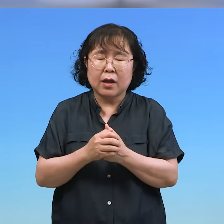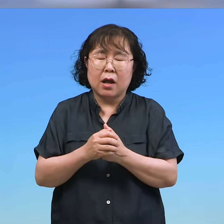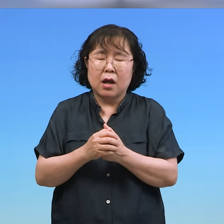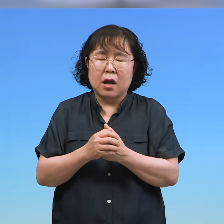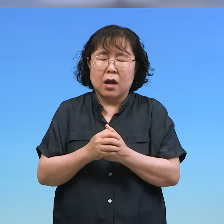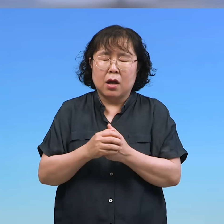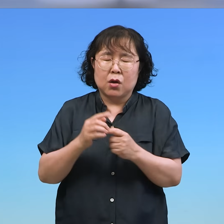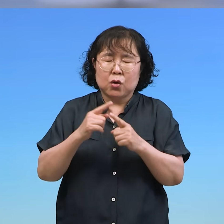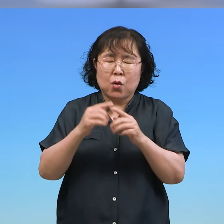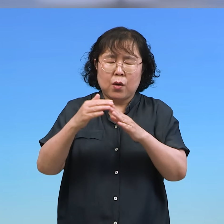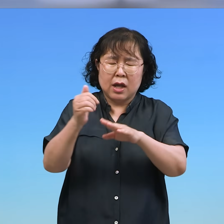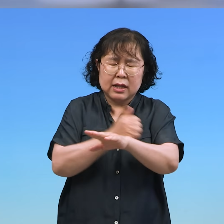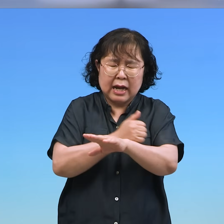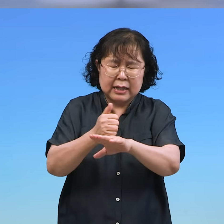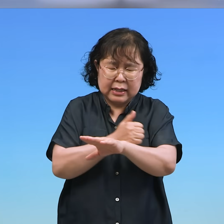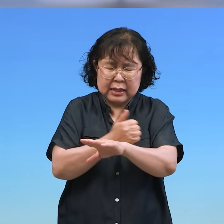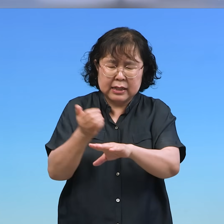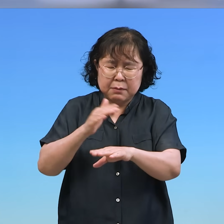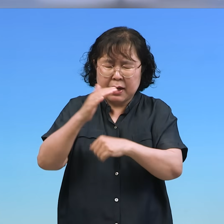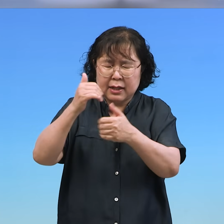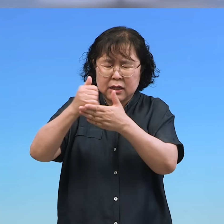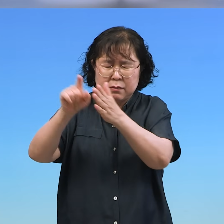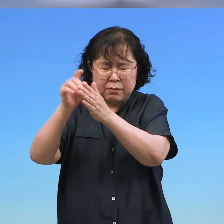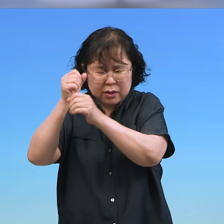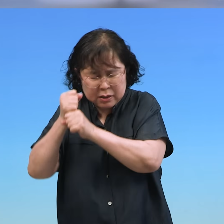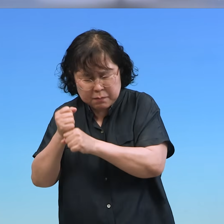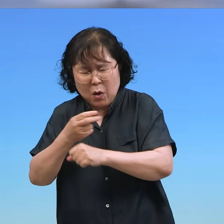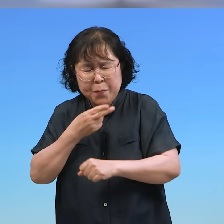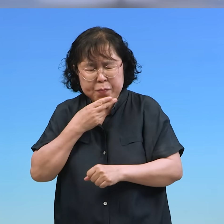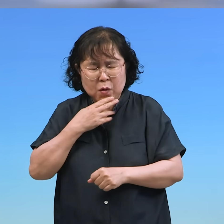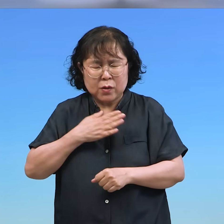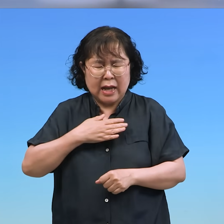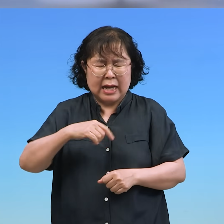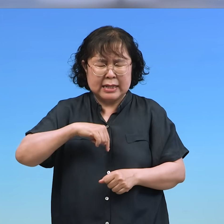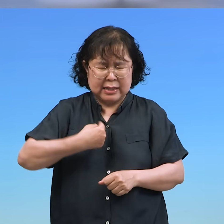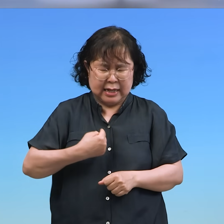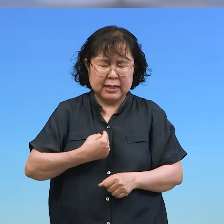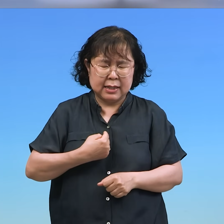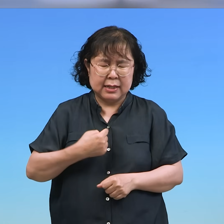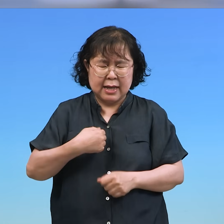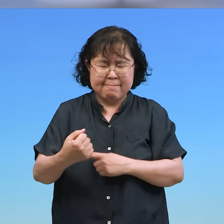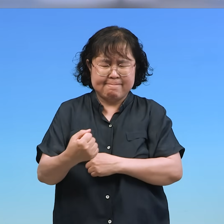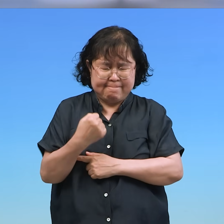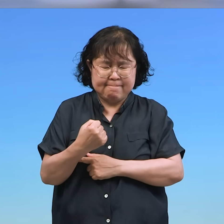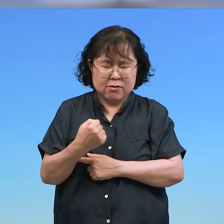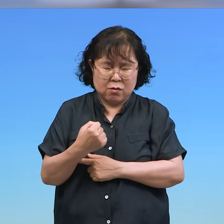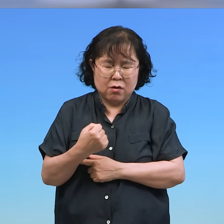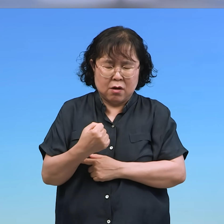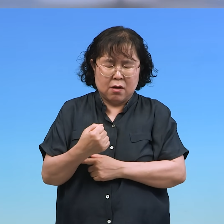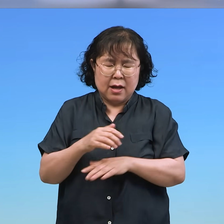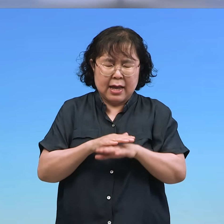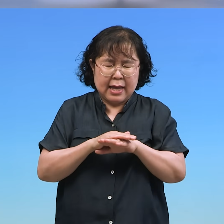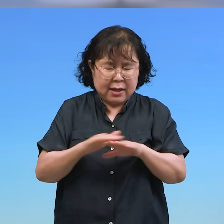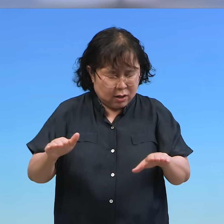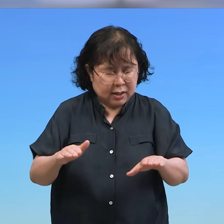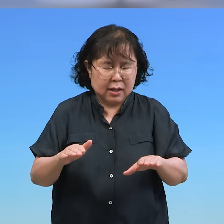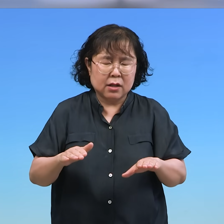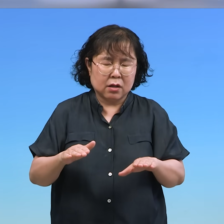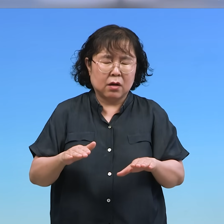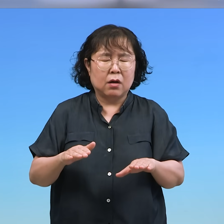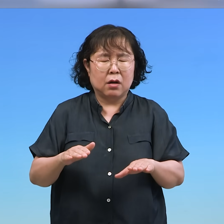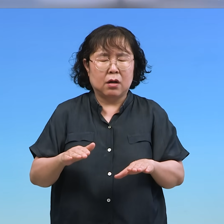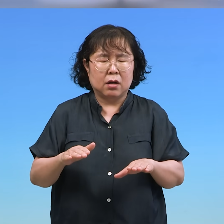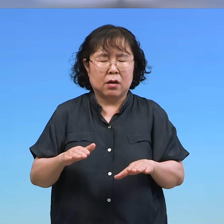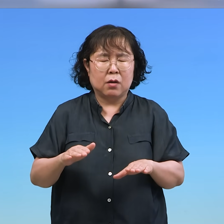있다면 그저 교회는 다니면서도 하나님 의지하지 않고 내가 내 힘으로 한번 이것들을 해보겠다고